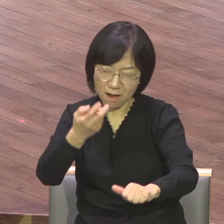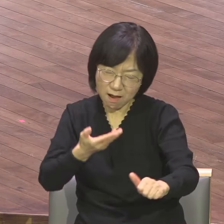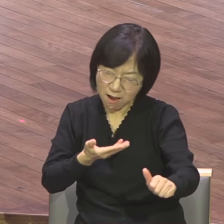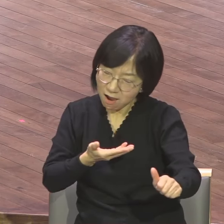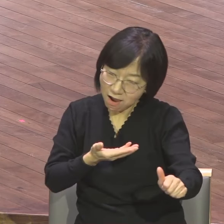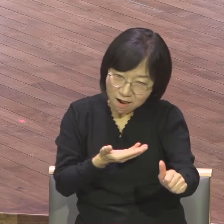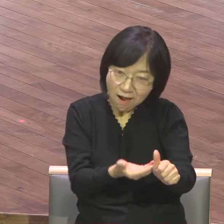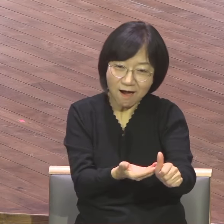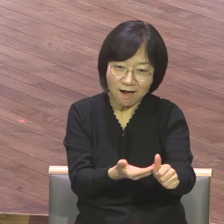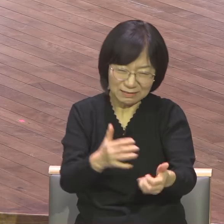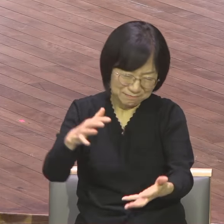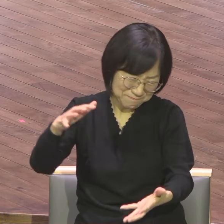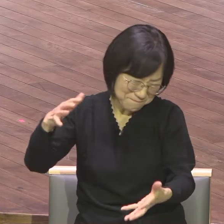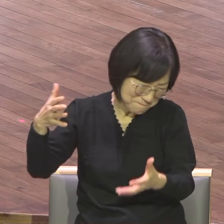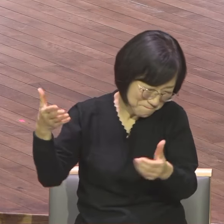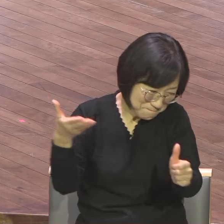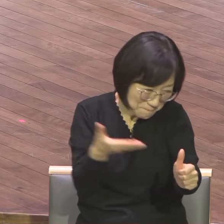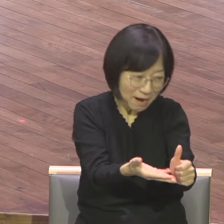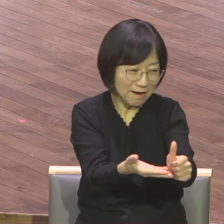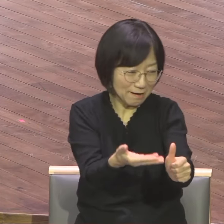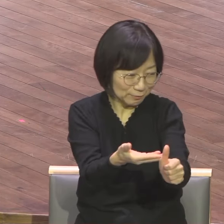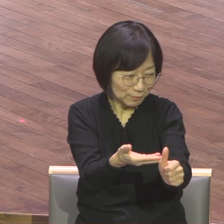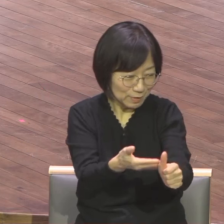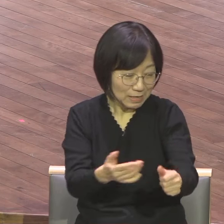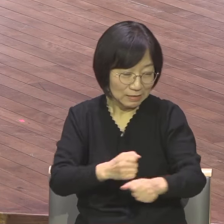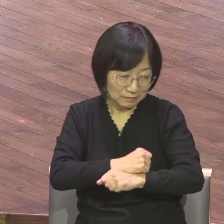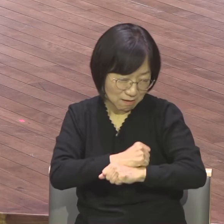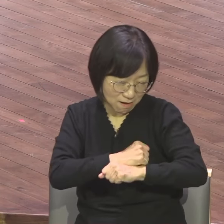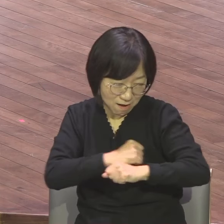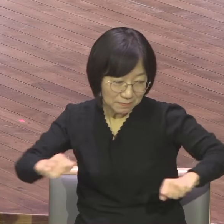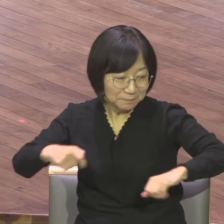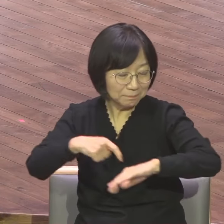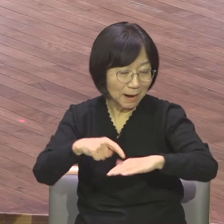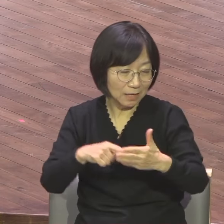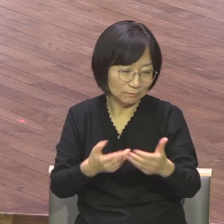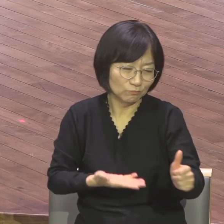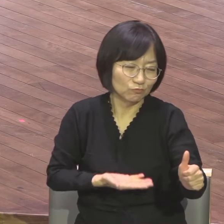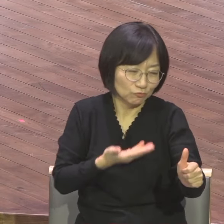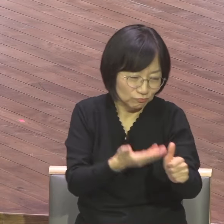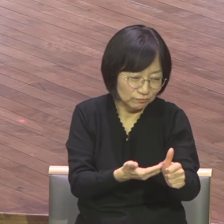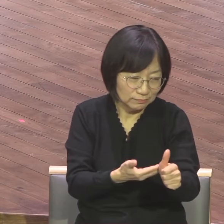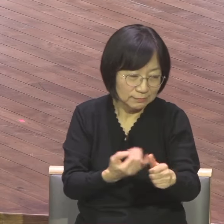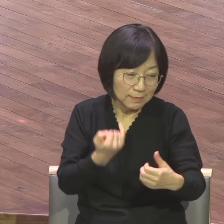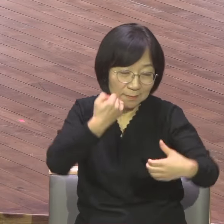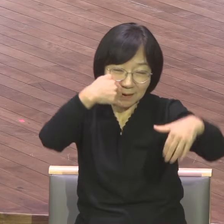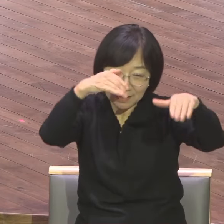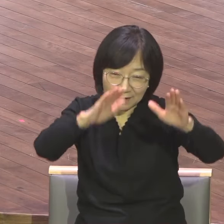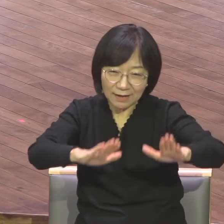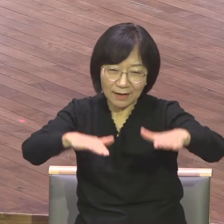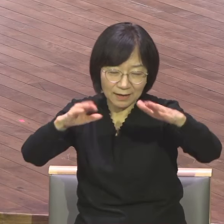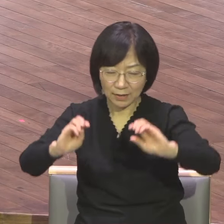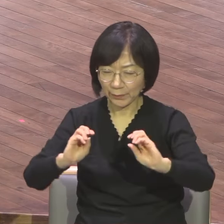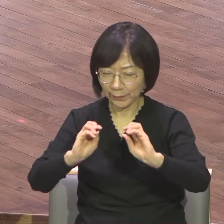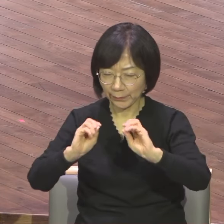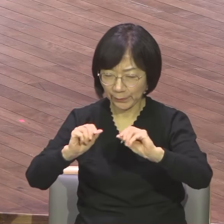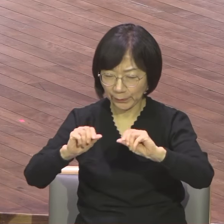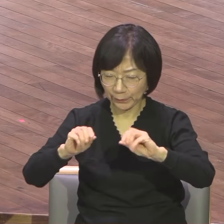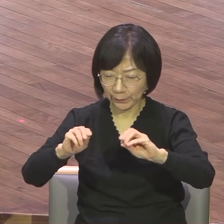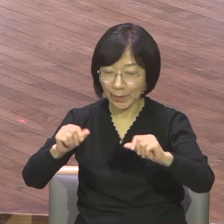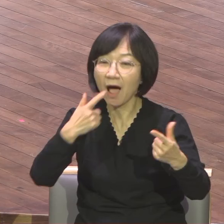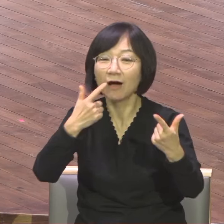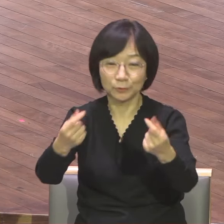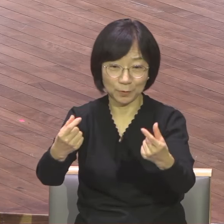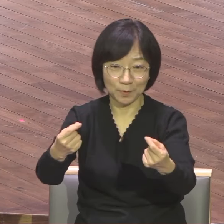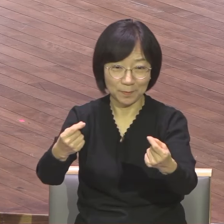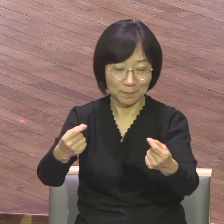총명을 심히 많이 주시고 또 넓은 마음을 주시되 바닷가에 모래같이 하시니